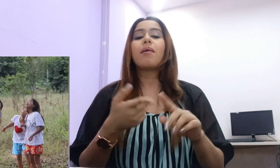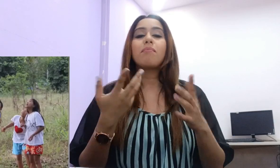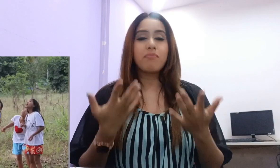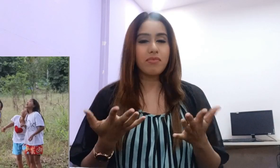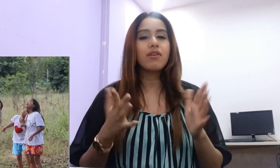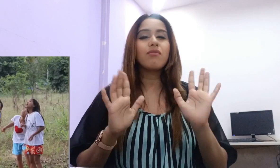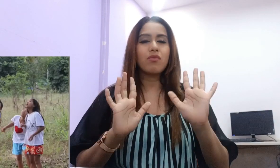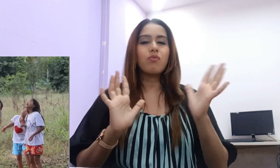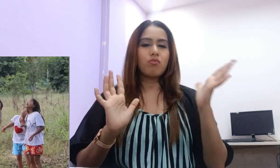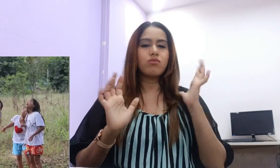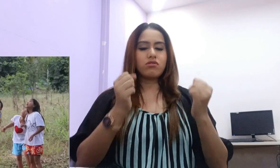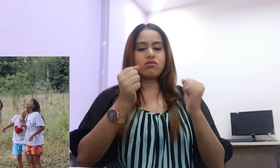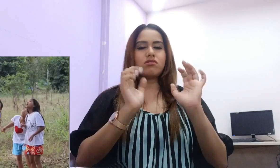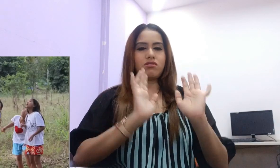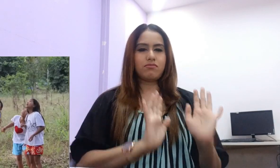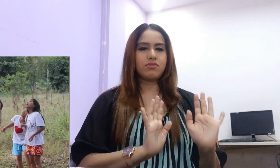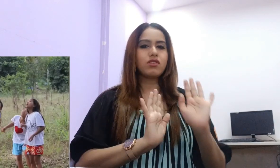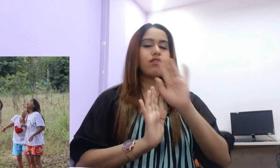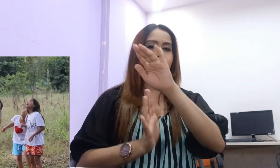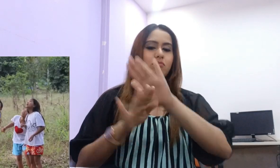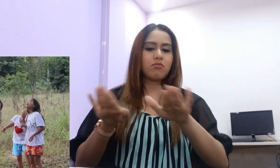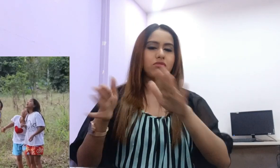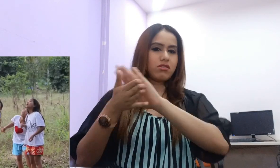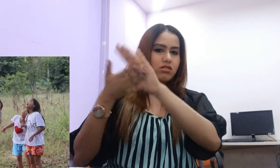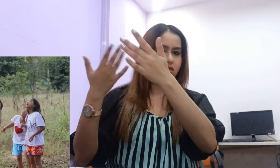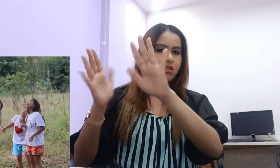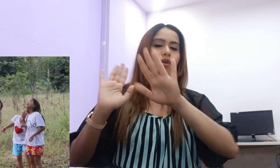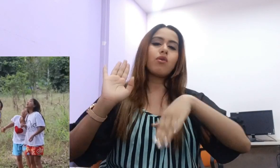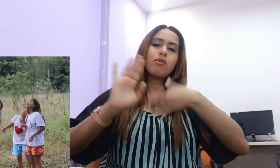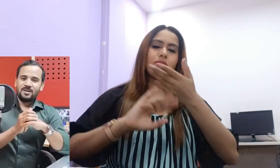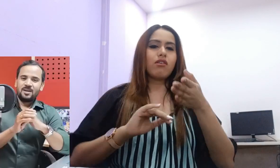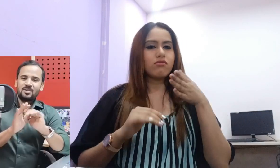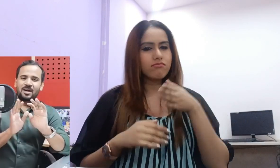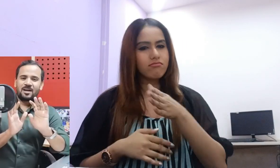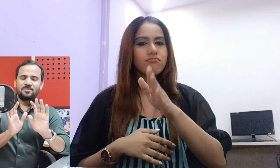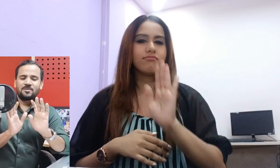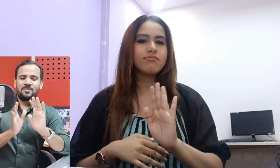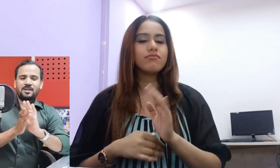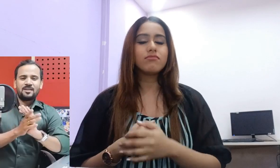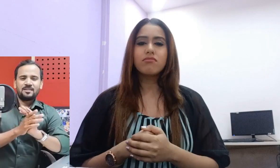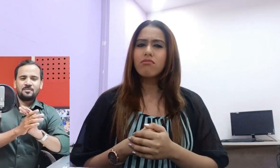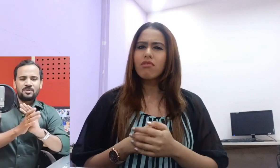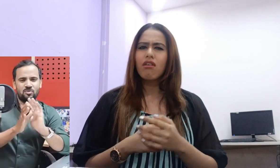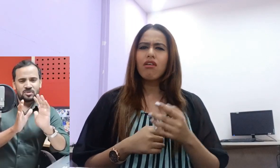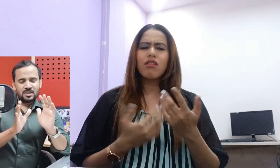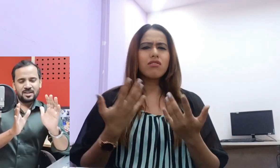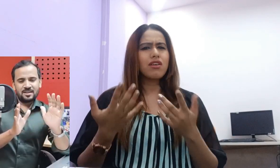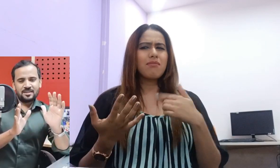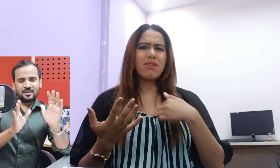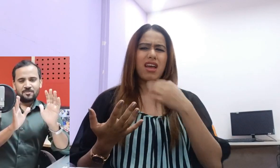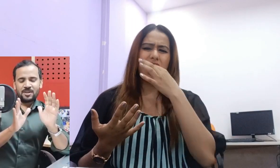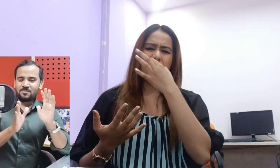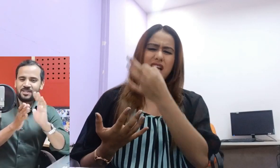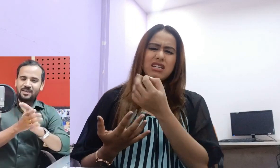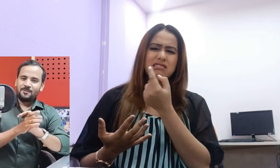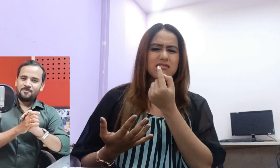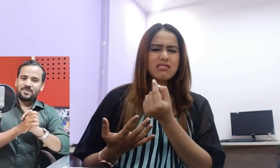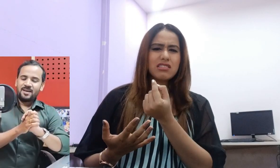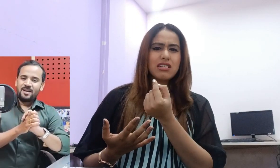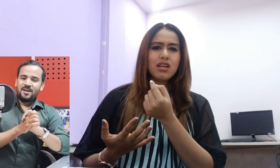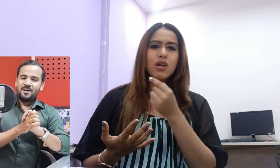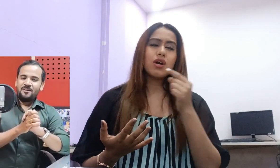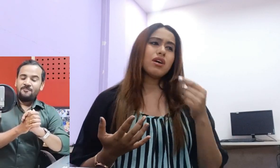वो हड़बड़ाहट में उन्हें लगेगा कि घर का मालिक आ गया, वो हड़बड़ाहट में उतरेंगे, चोट लग सकती है। तो आराम से हम बैठे रहते हैं, बच्चों को चले जाने देते हैं, फिर हम